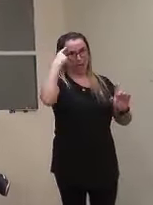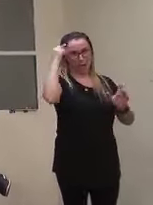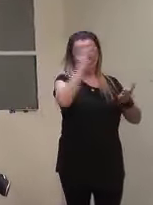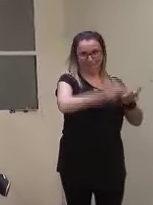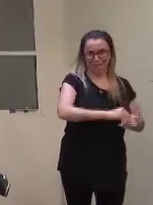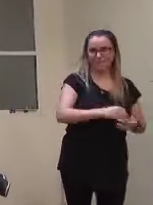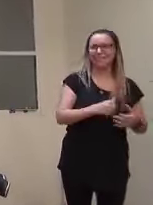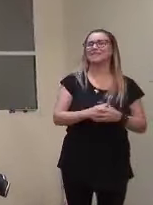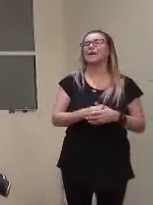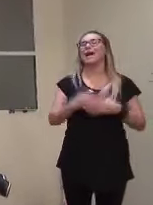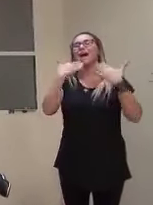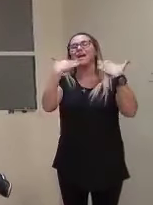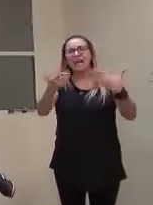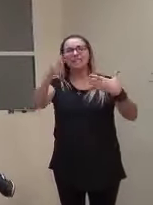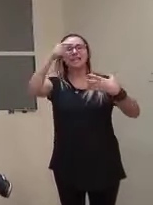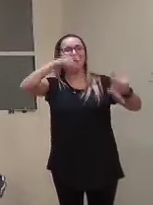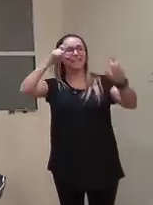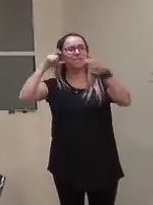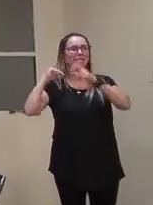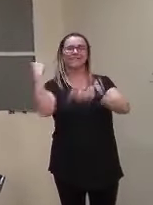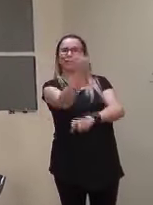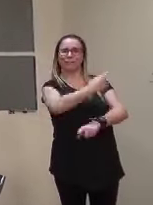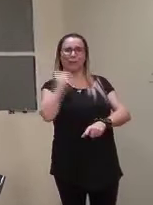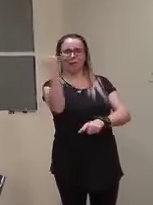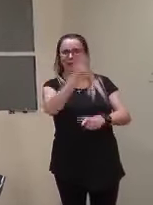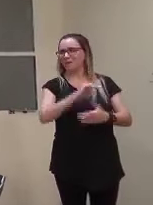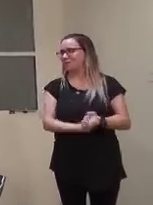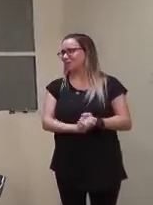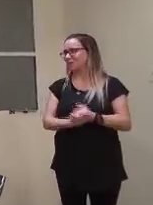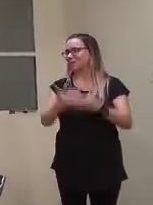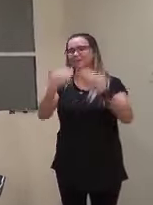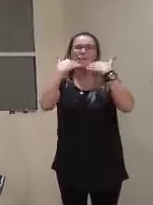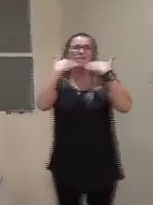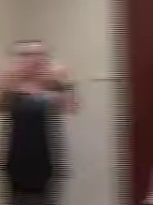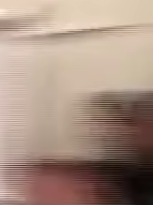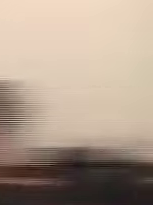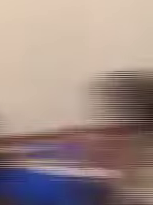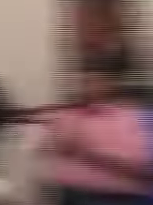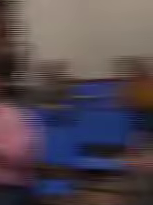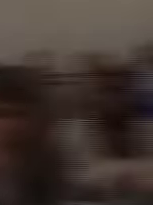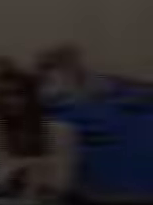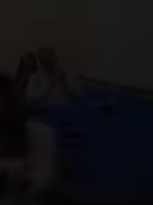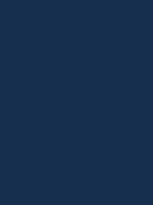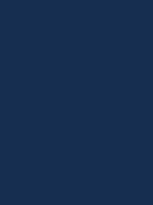esta experiencia así que bueno atrás